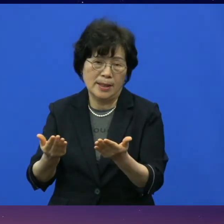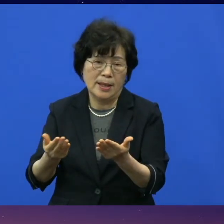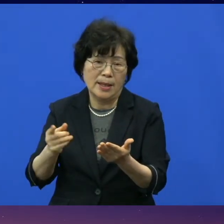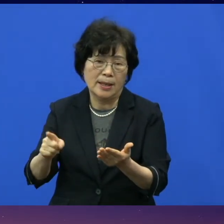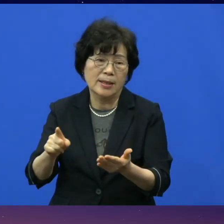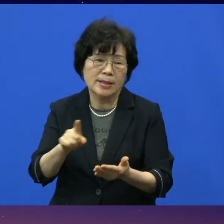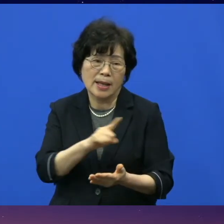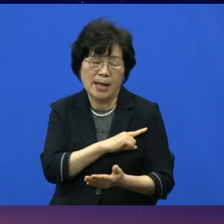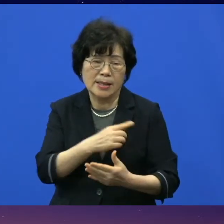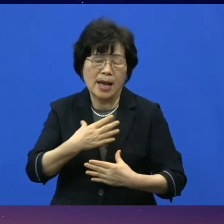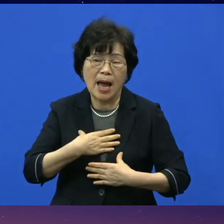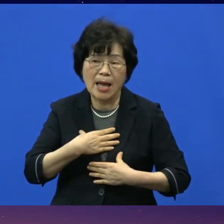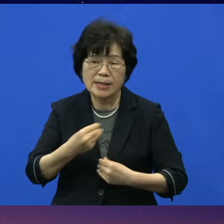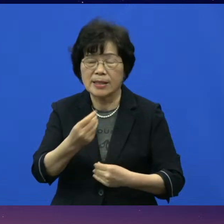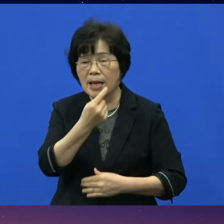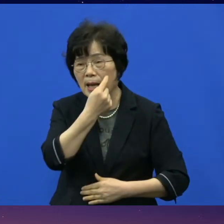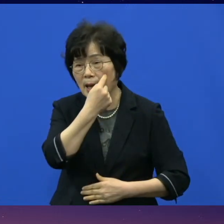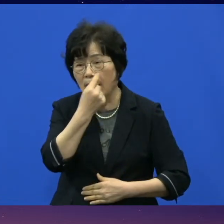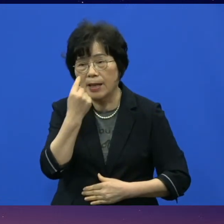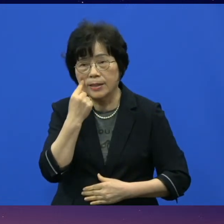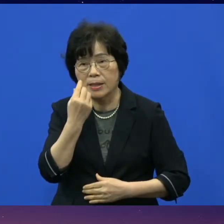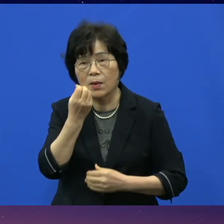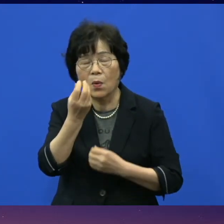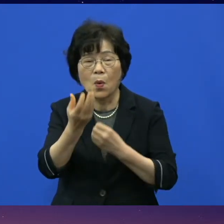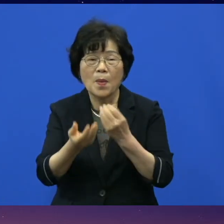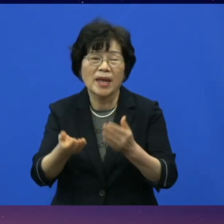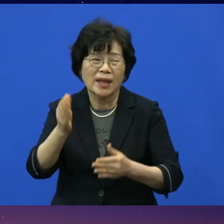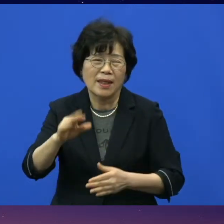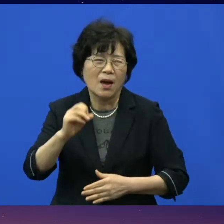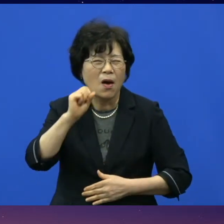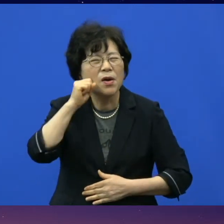가장 안전한 간증이에요. 근데 이게 어려워요.